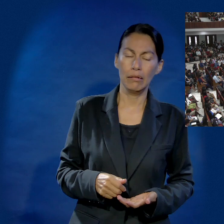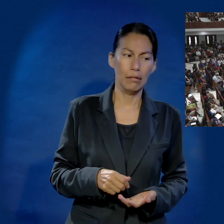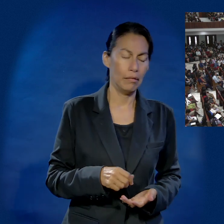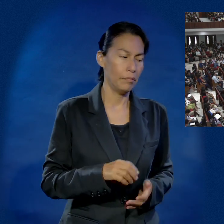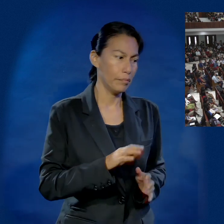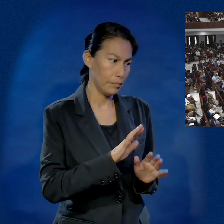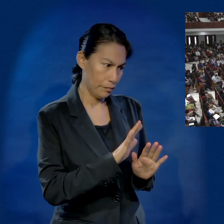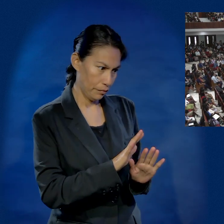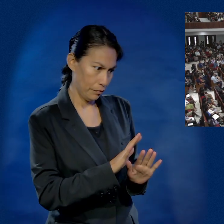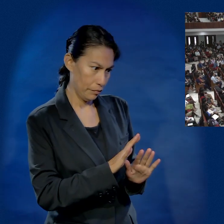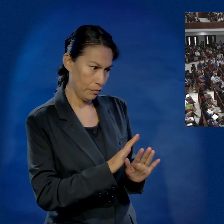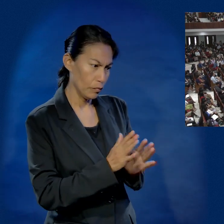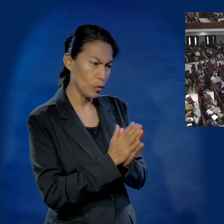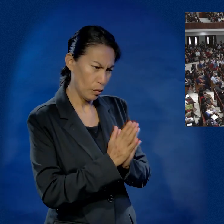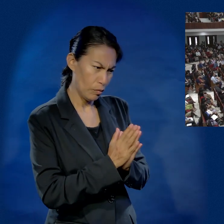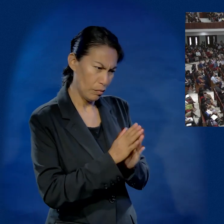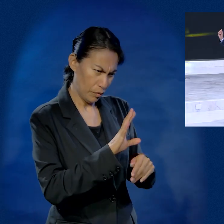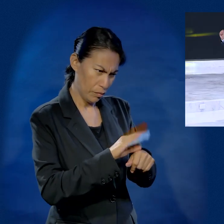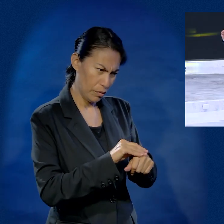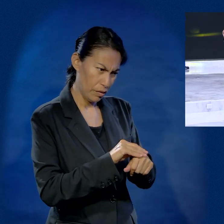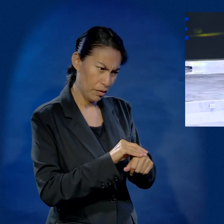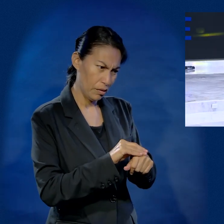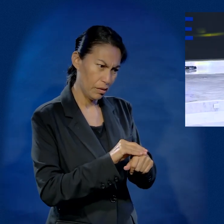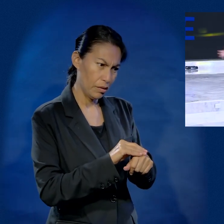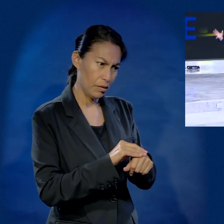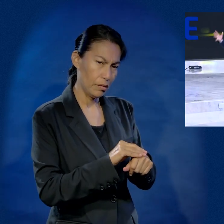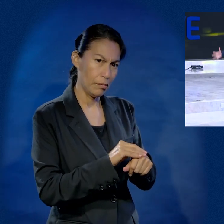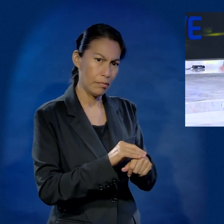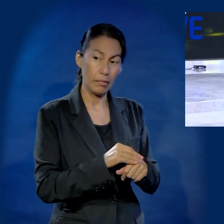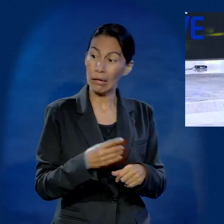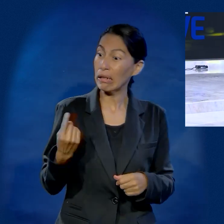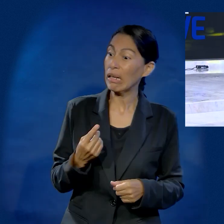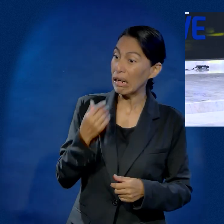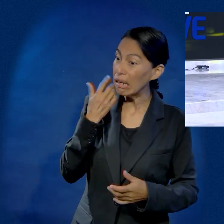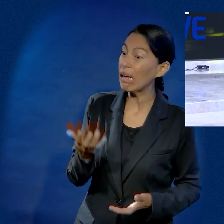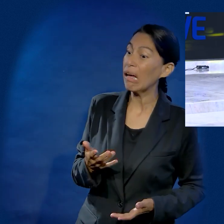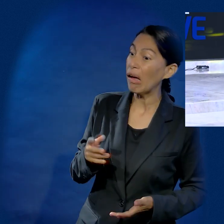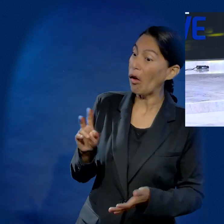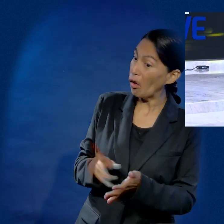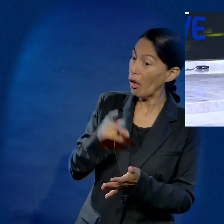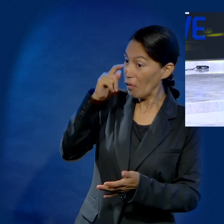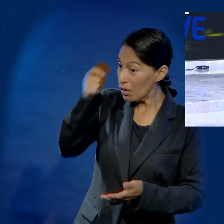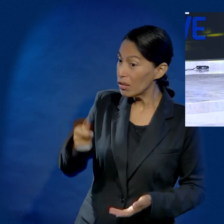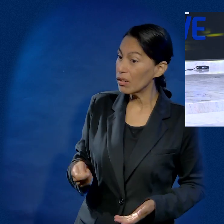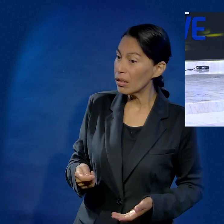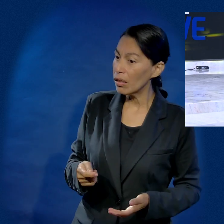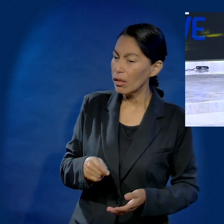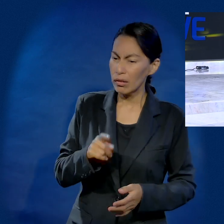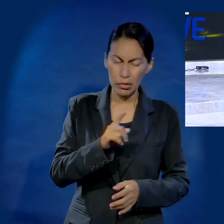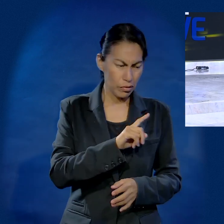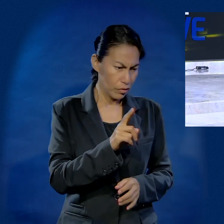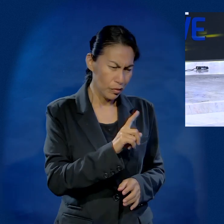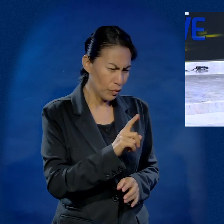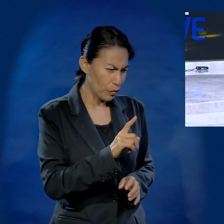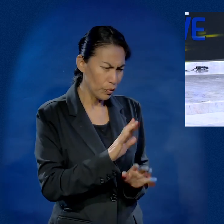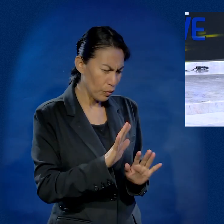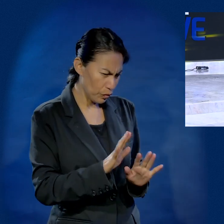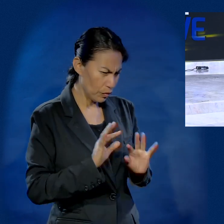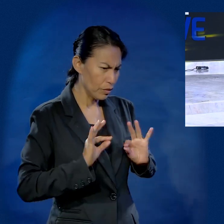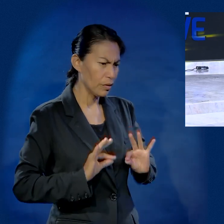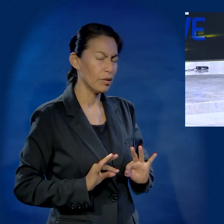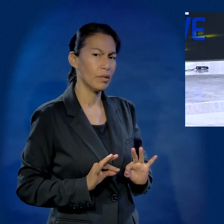Y entonces Balaam dice, ¿me permite, Señor? ¿Qué quieres? ¿Otra bendición? No, no,